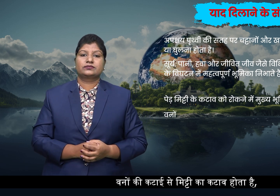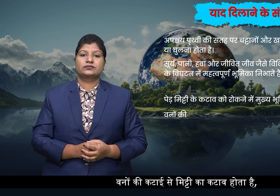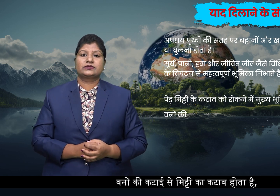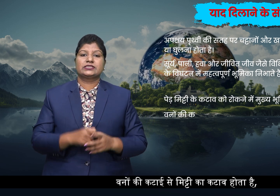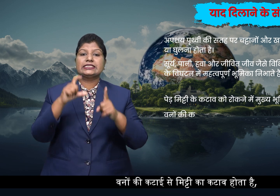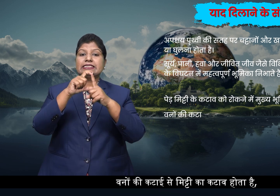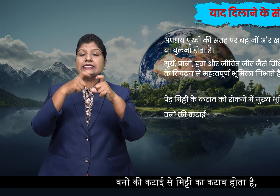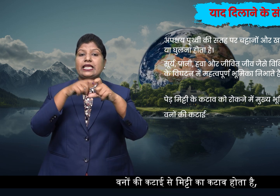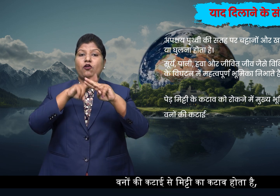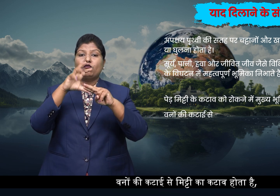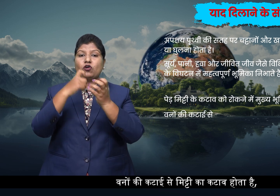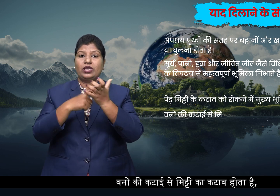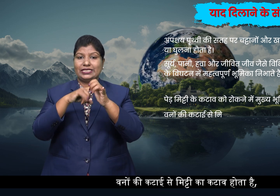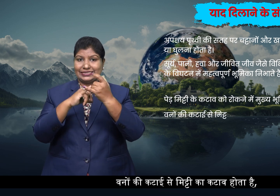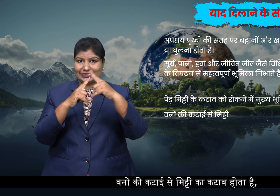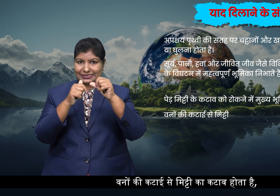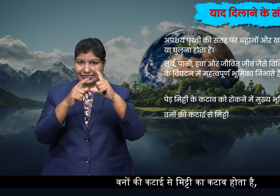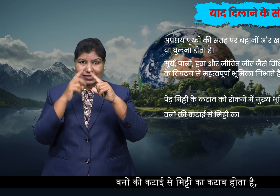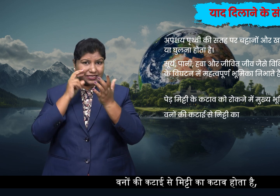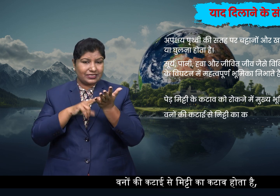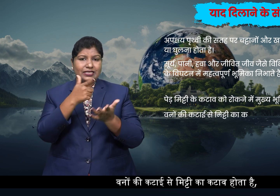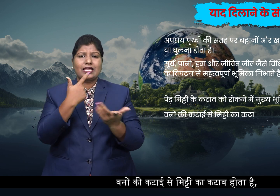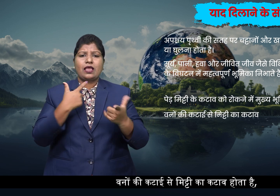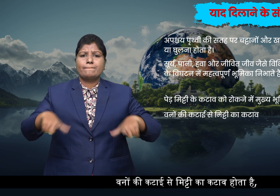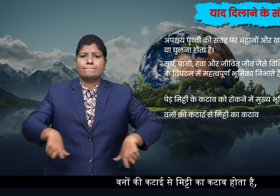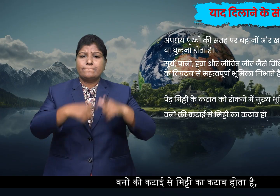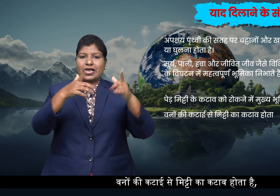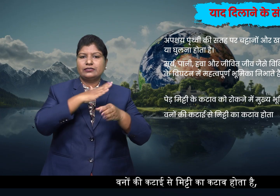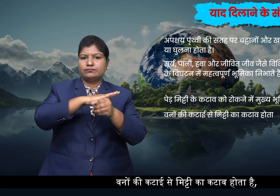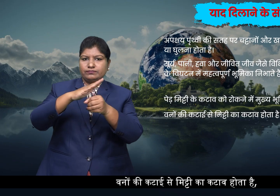वनों की कटाई से मिट्टी का कटाव होता है